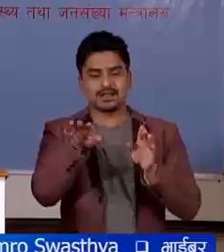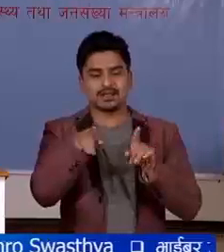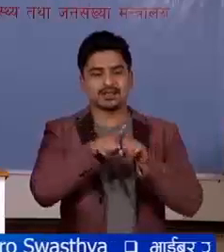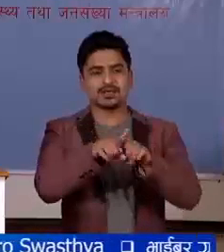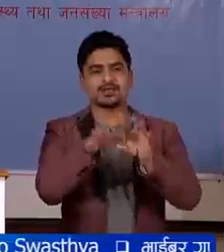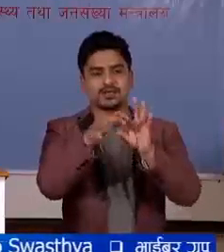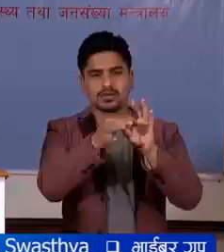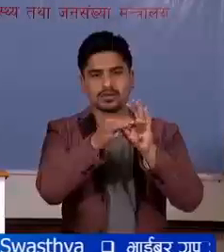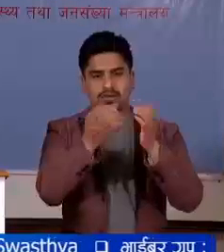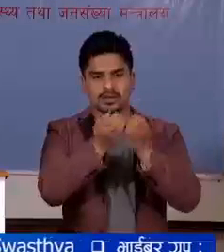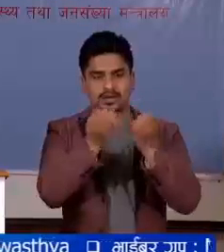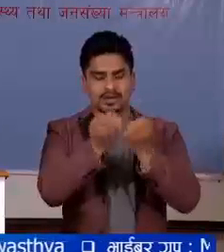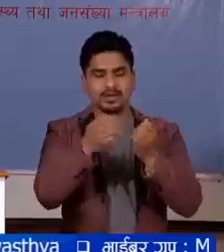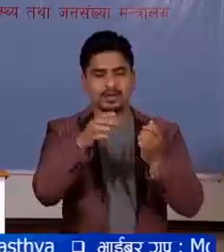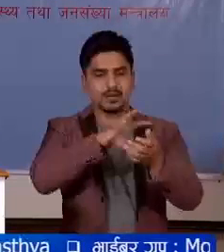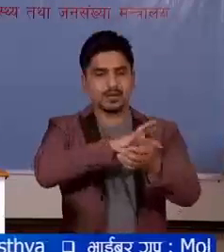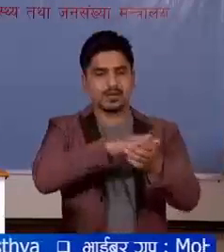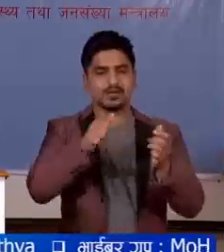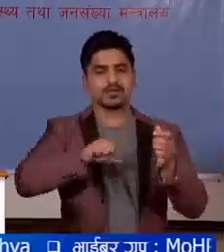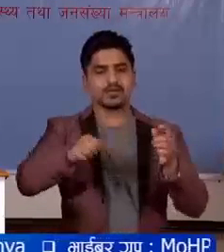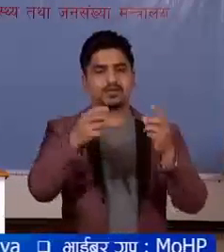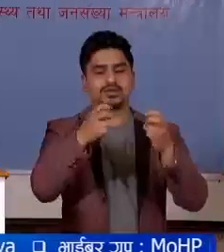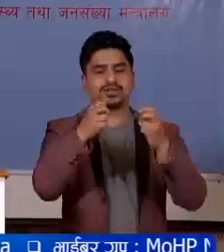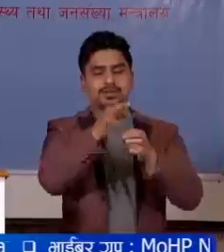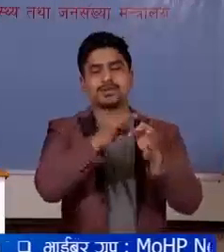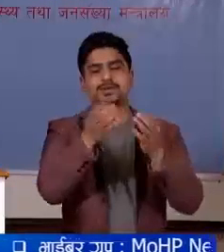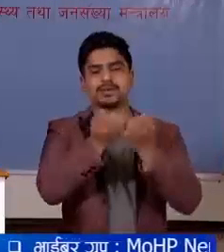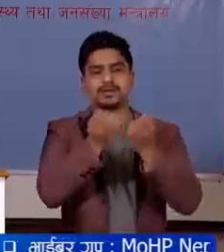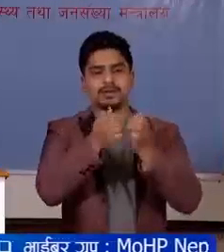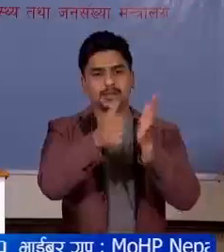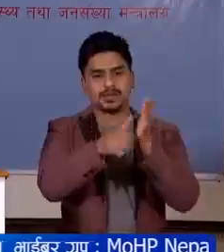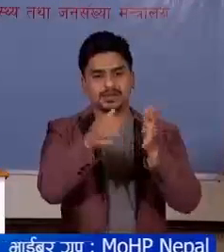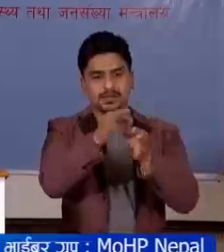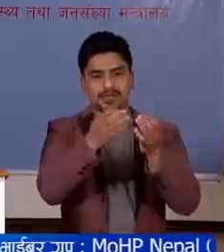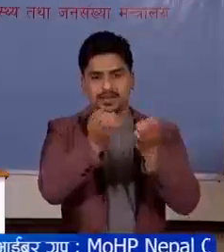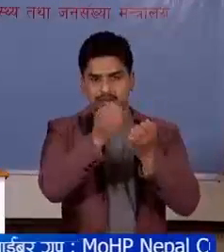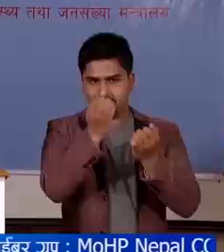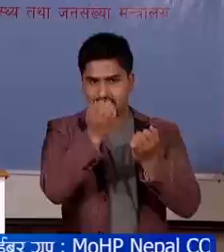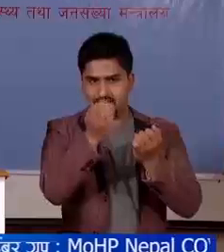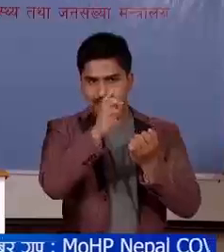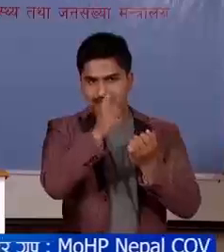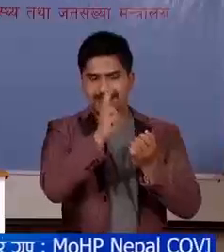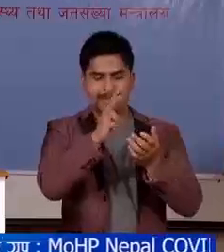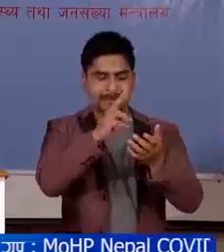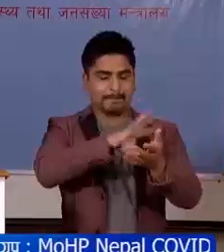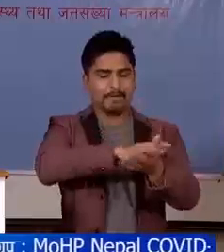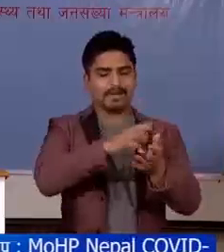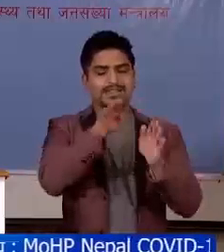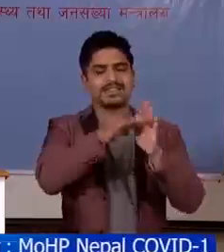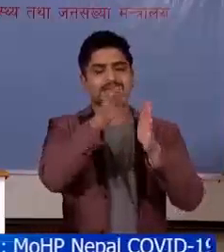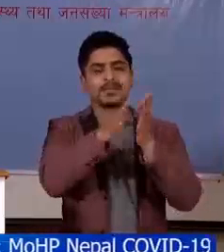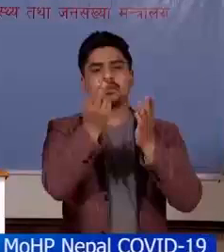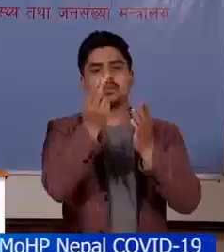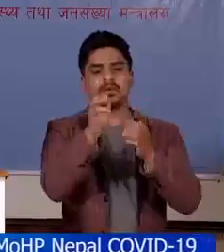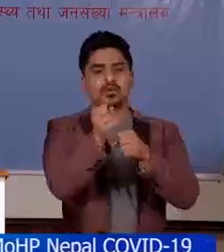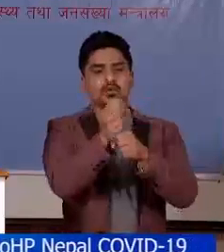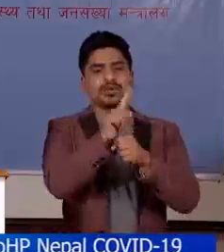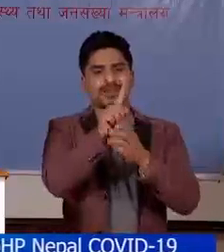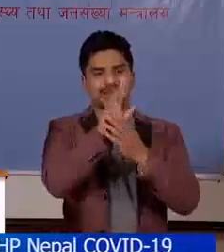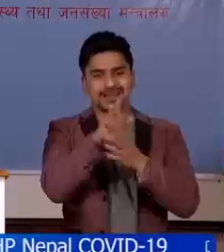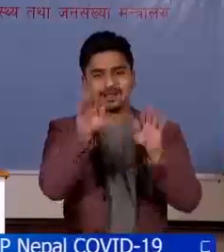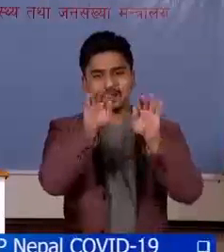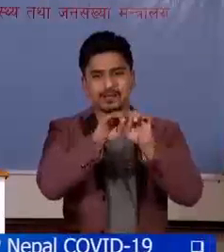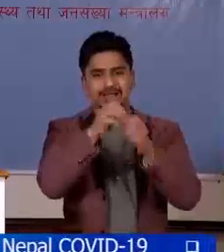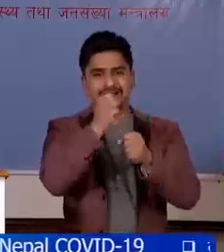प्रदेश मा जन्सक्ति को विवस्तापन गरने परिक्षेन को विवस्तापन गरने र त्या बाट बहयका प्रदेश सिस्तर बाट बहयका COVID-19